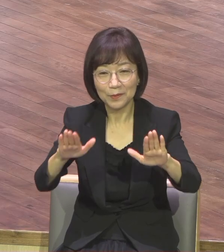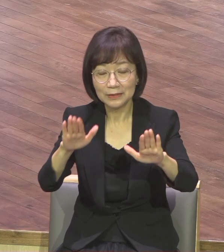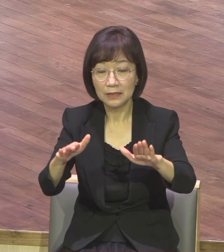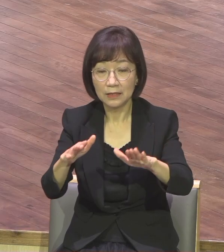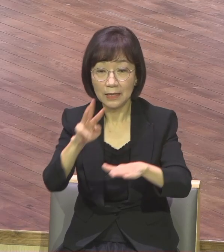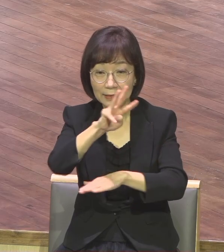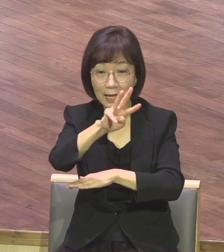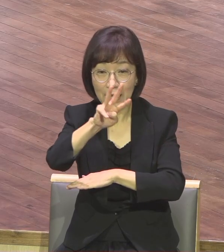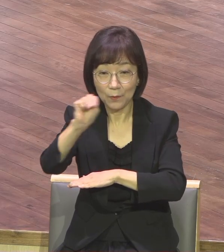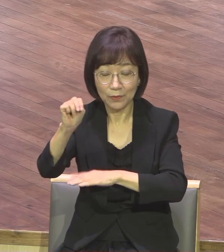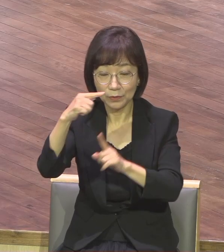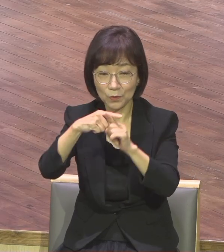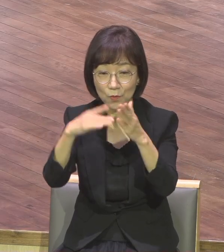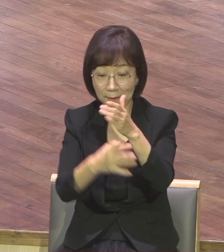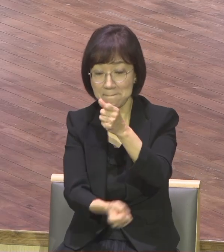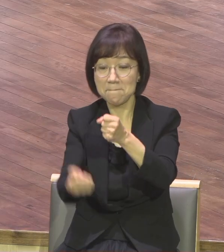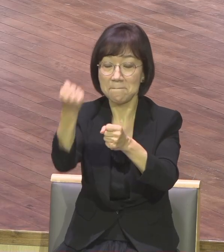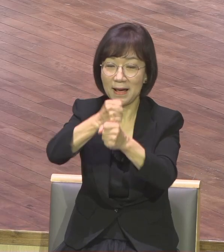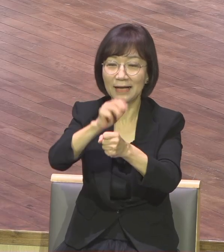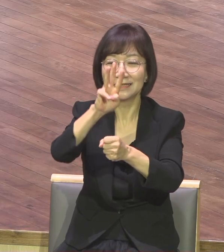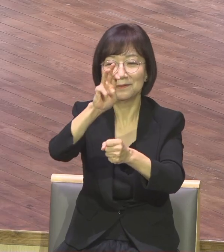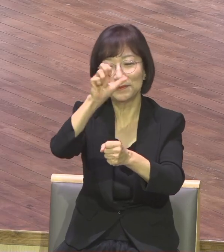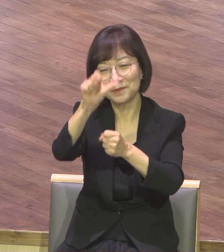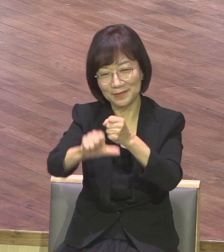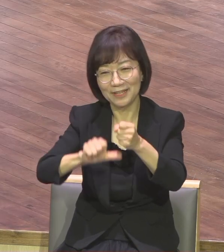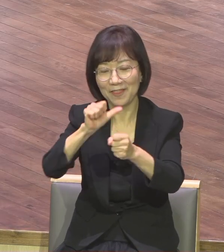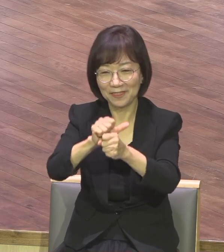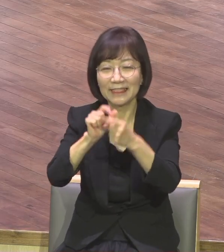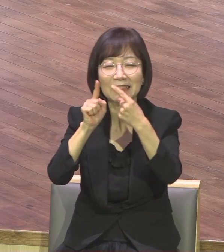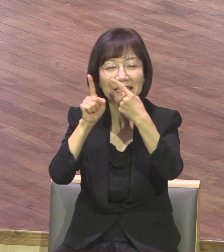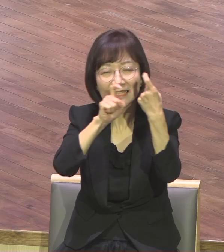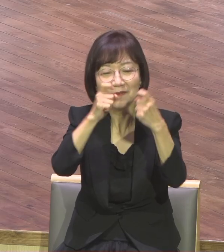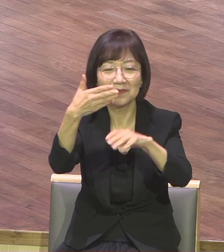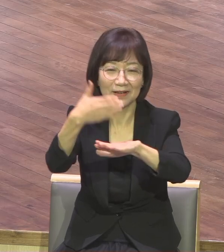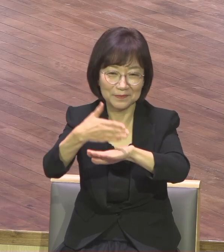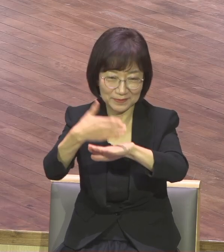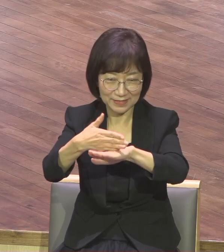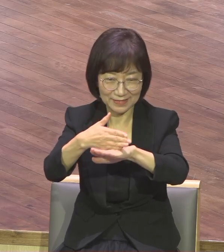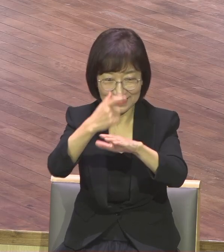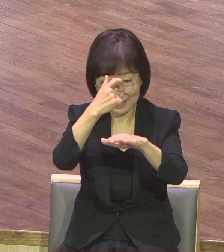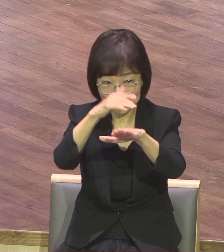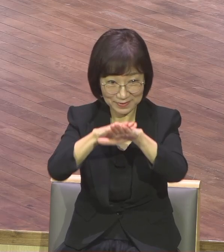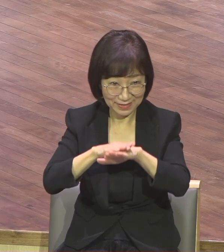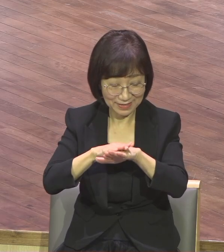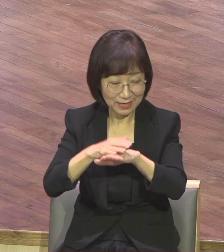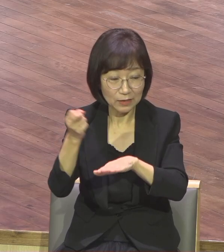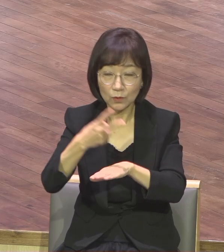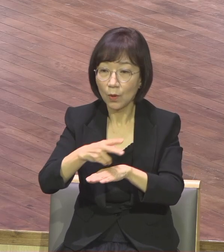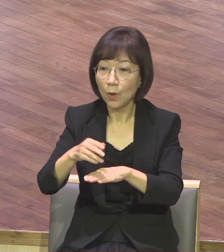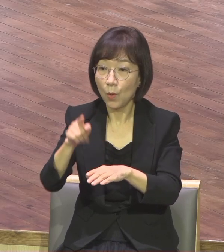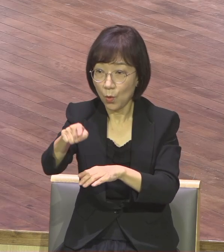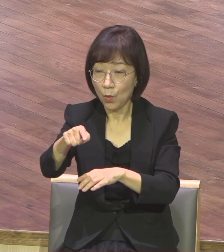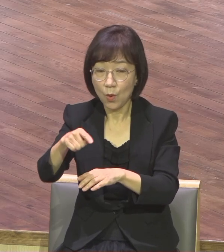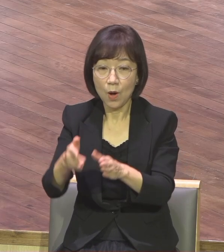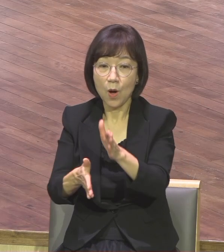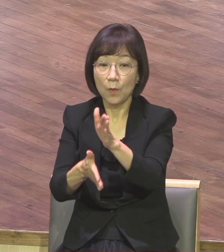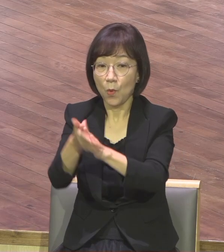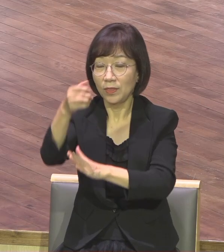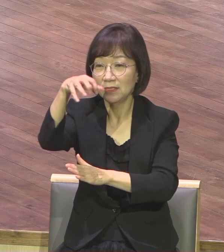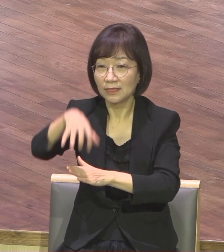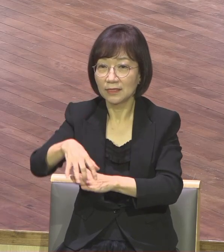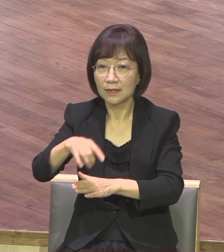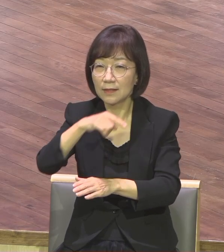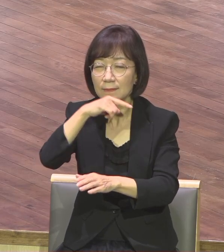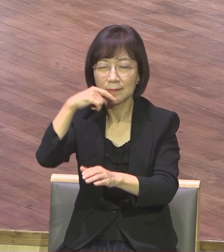예원교회 창립 35주년 기념 감사 예배와 본당 헌당 감사